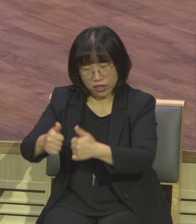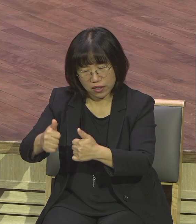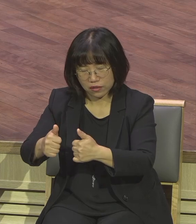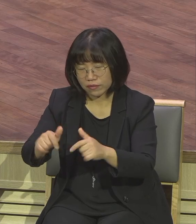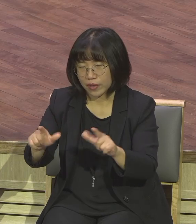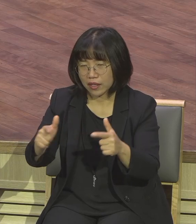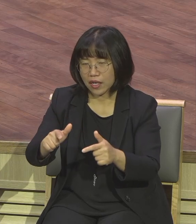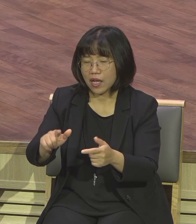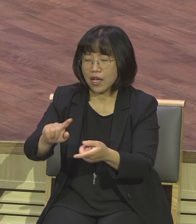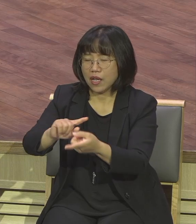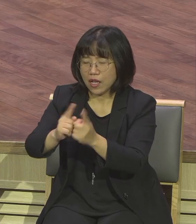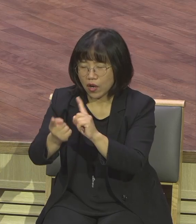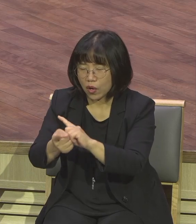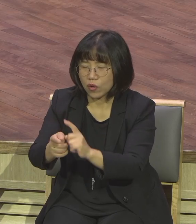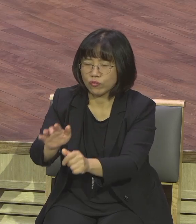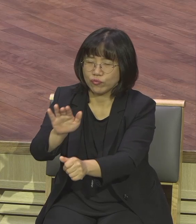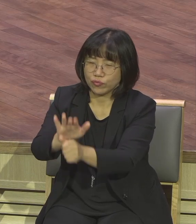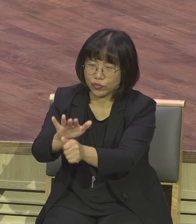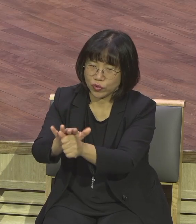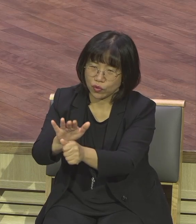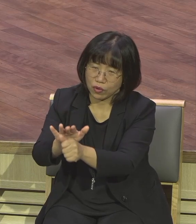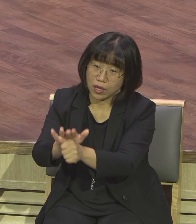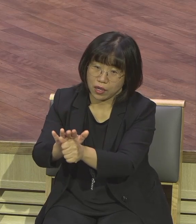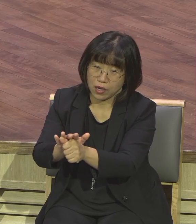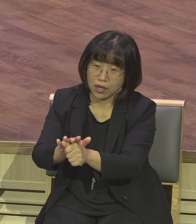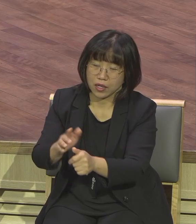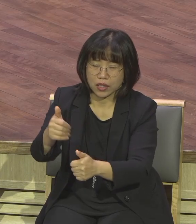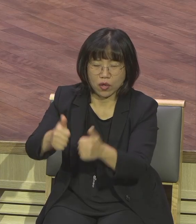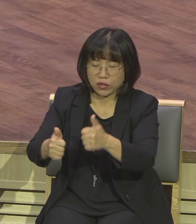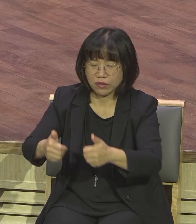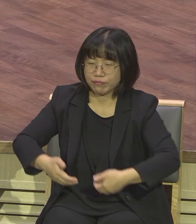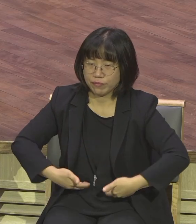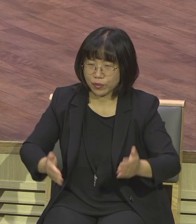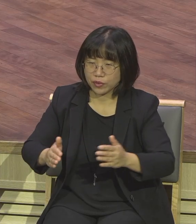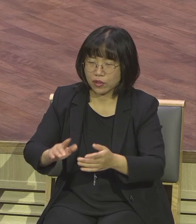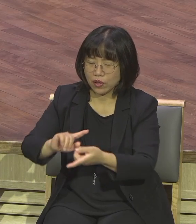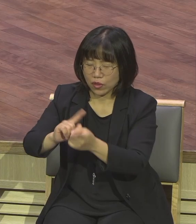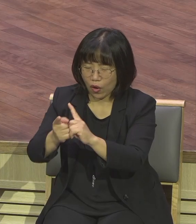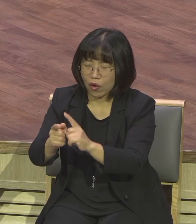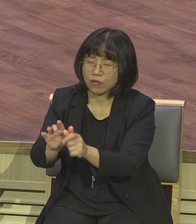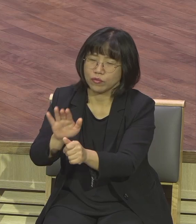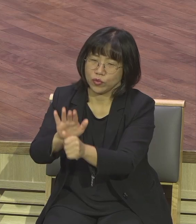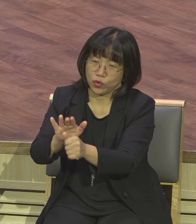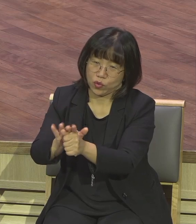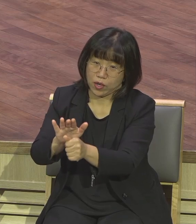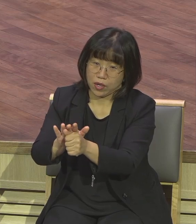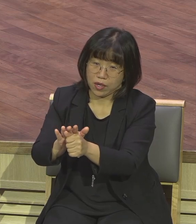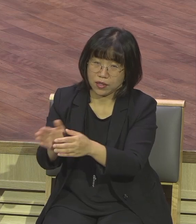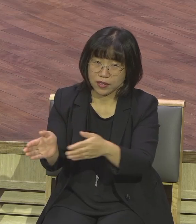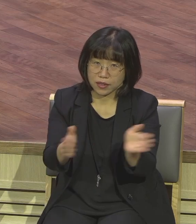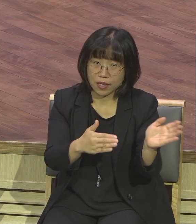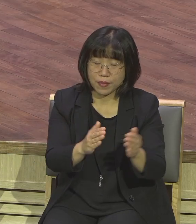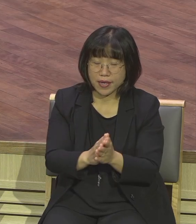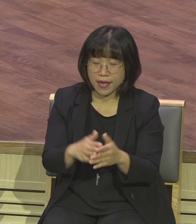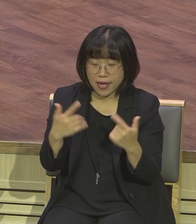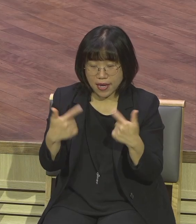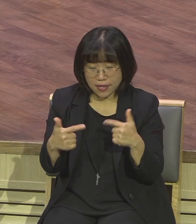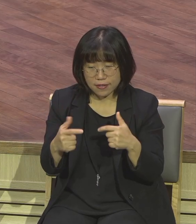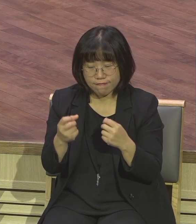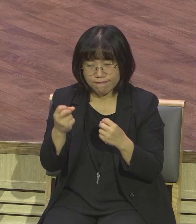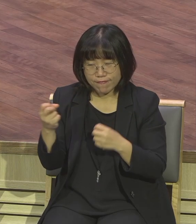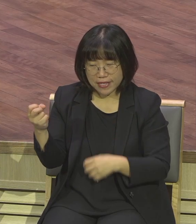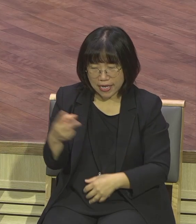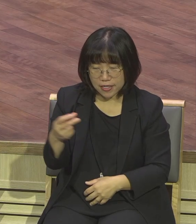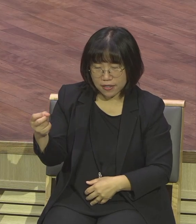무경쟁을 했다라는 얘기예요. 이분들이. 그리고 늘 재창조. 원래 거